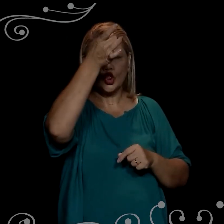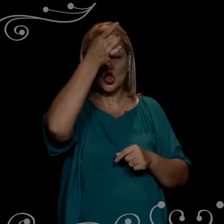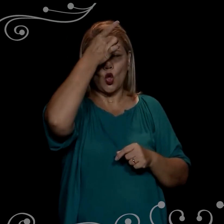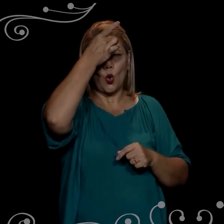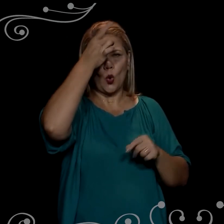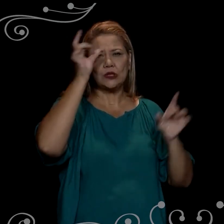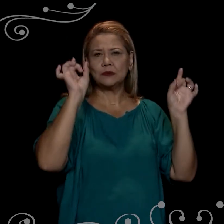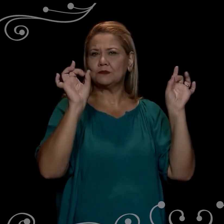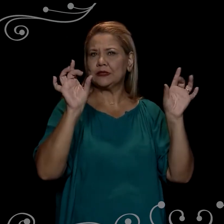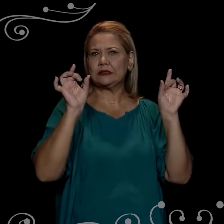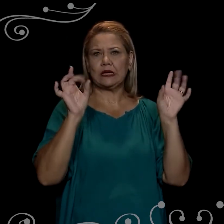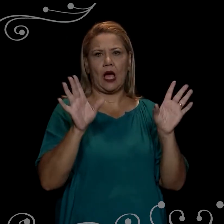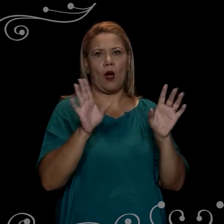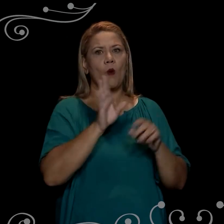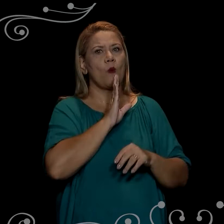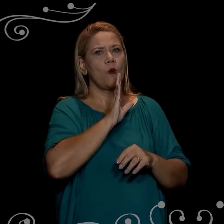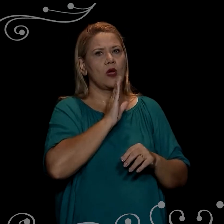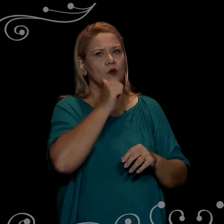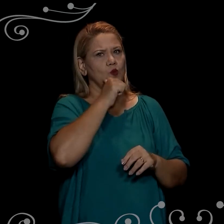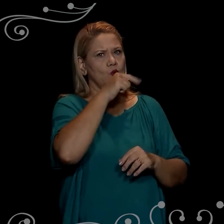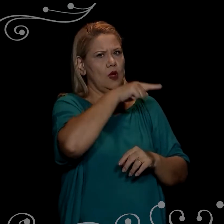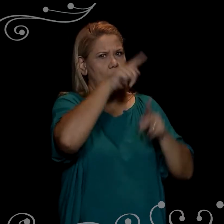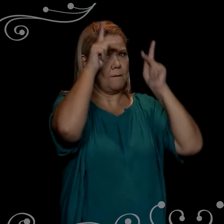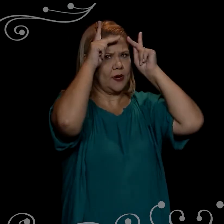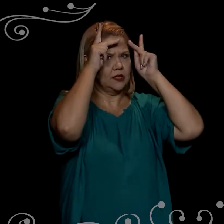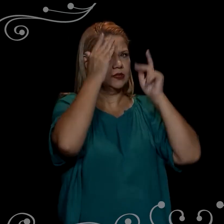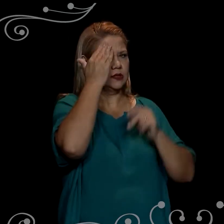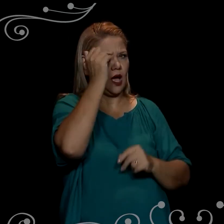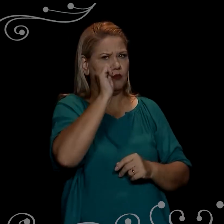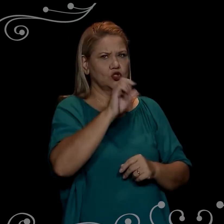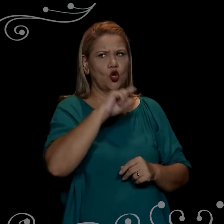sua dona. Ele sabia falar.